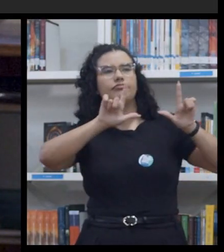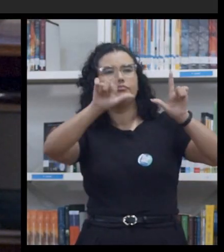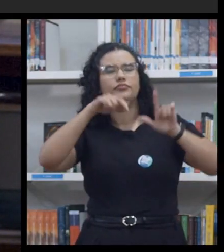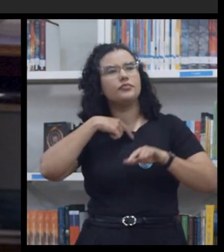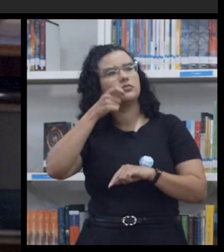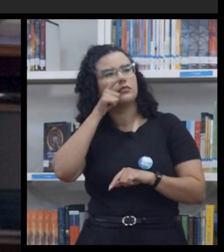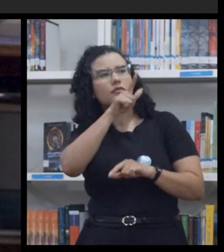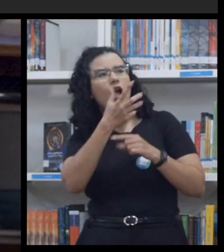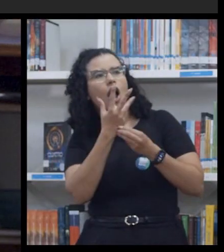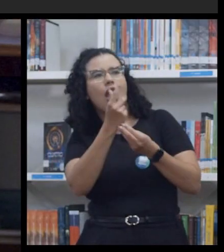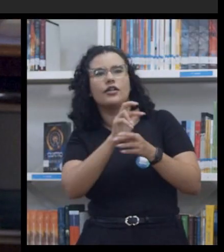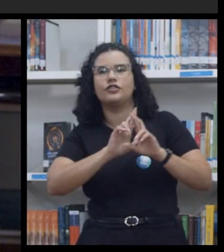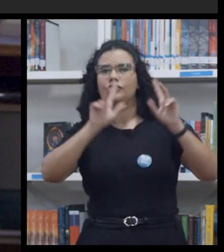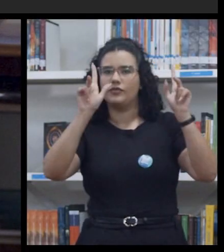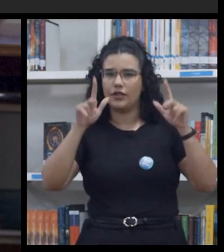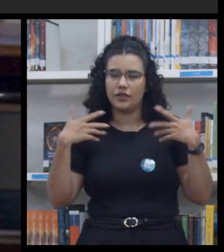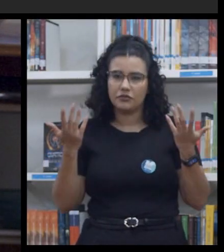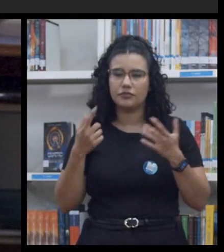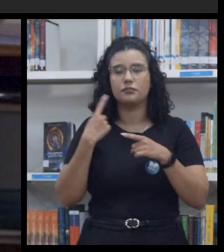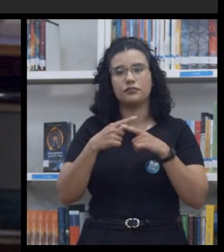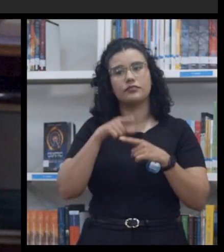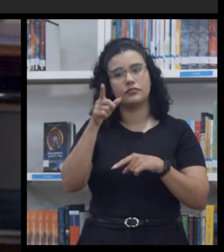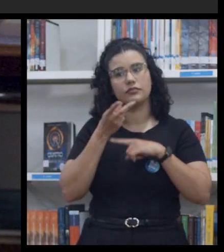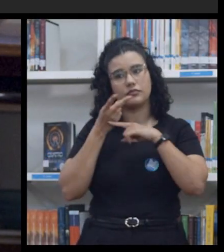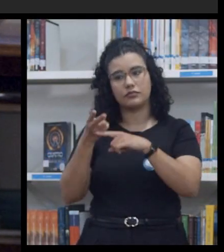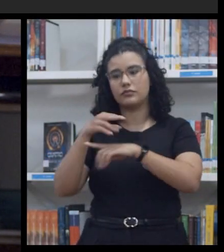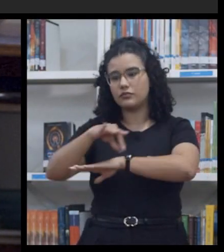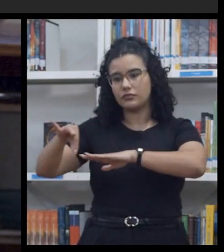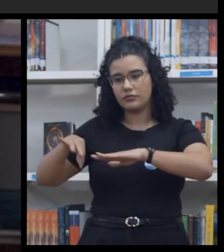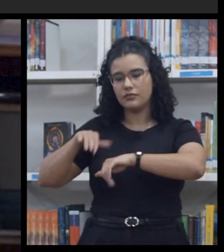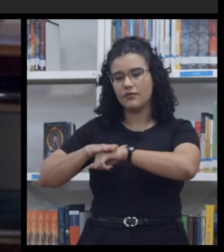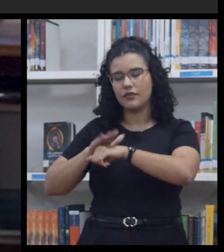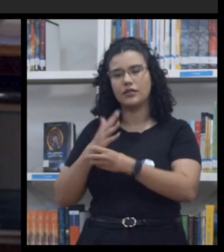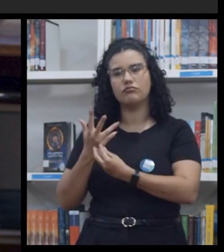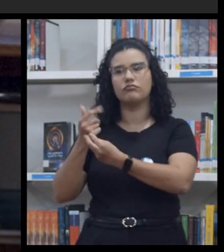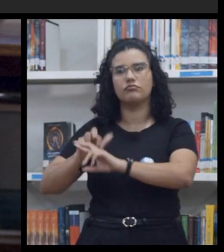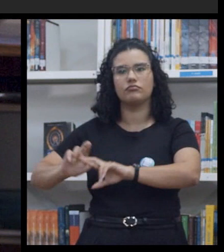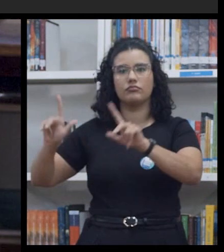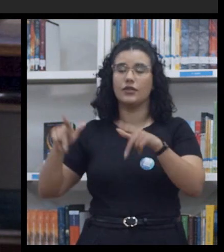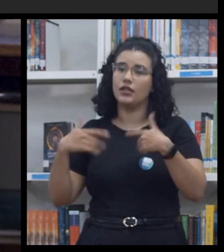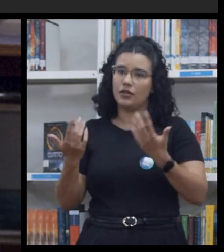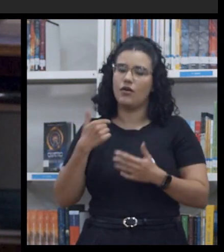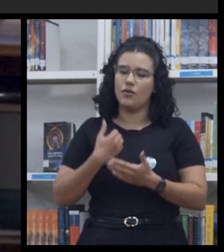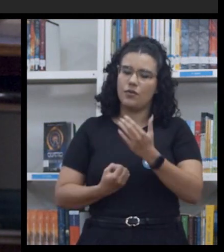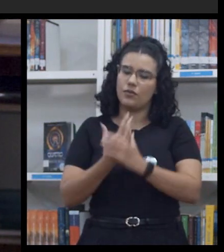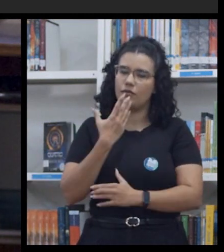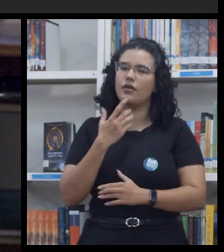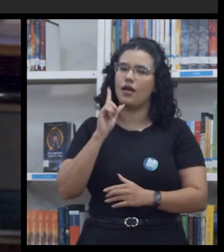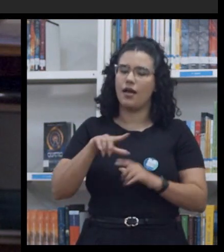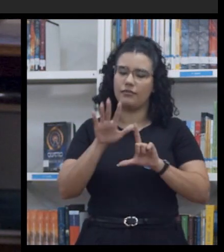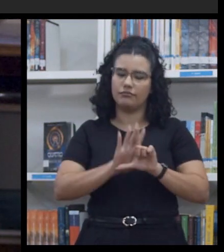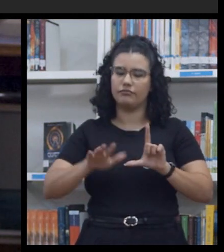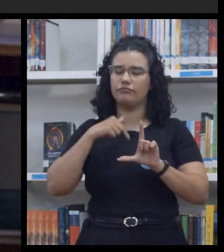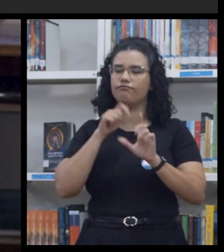arrojadas, porque daí vou procurar arquitetos que façam obras arrojadas. E nisso eu vou criar o meu portfólio para eu poder